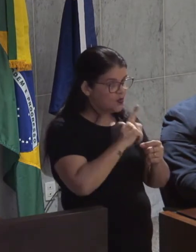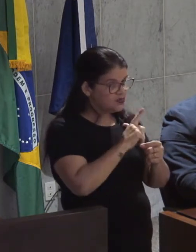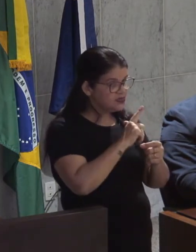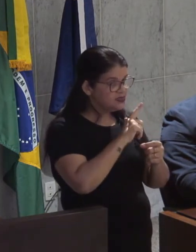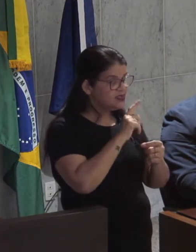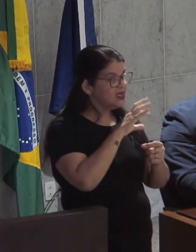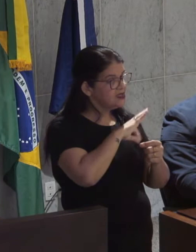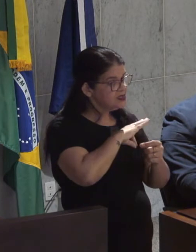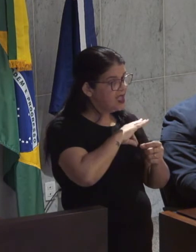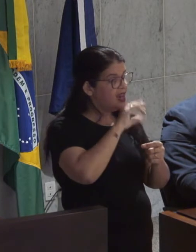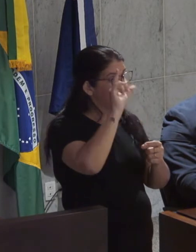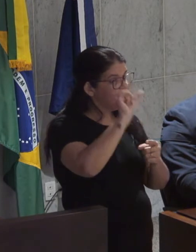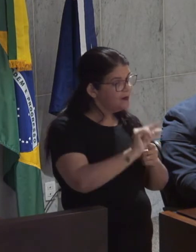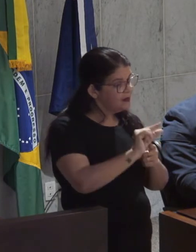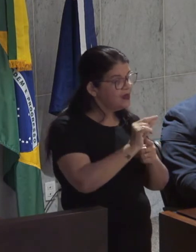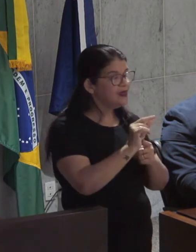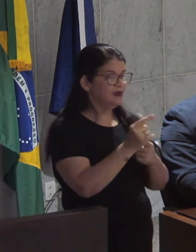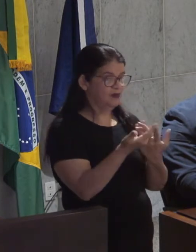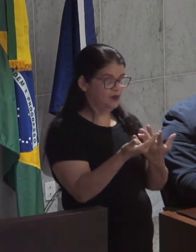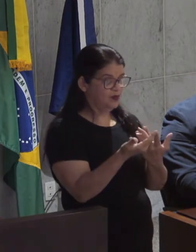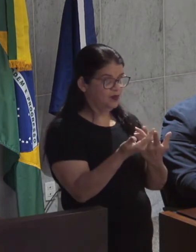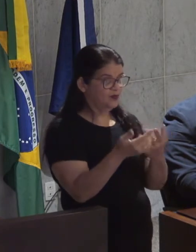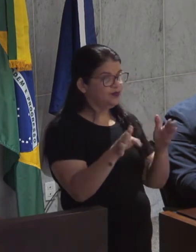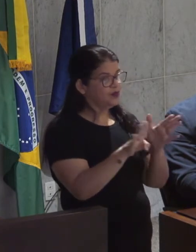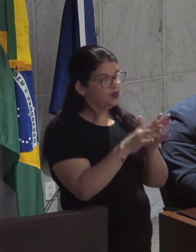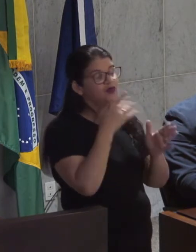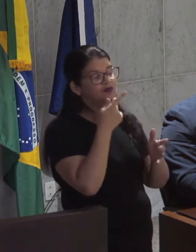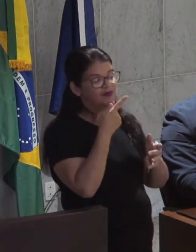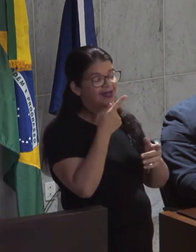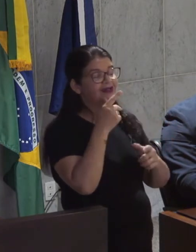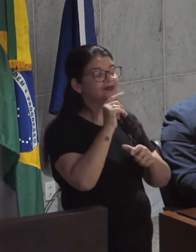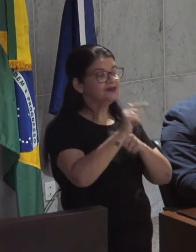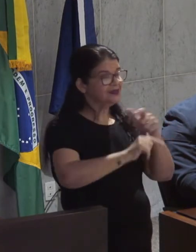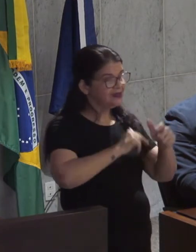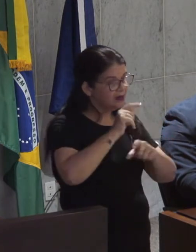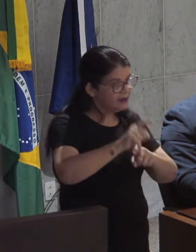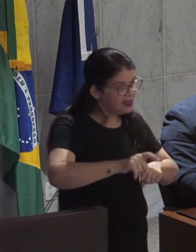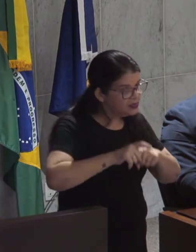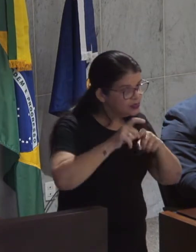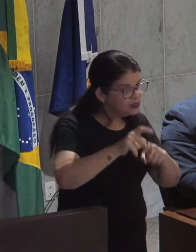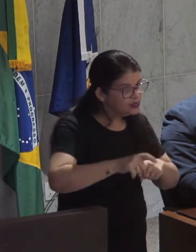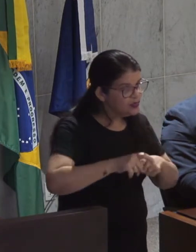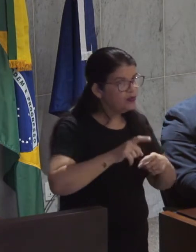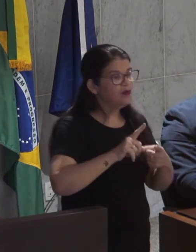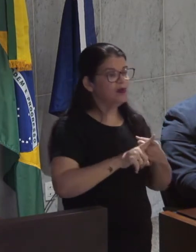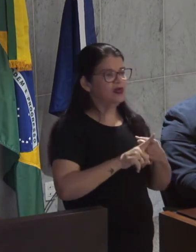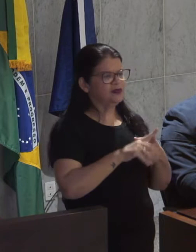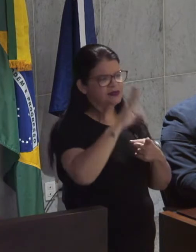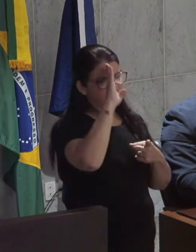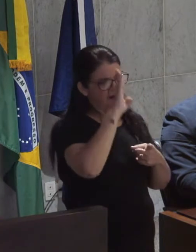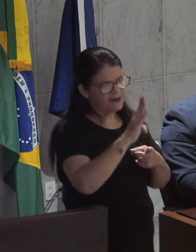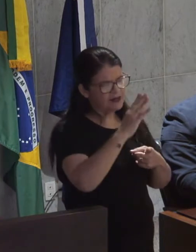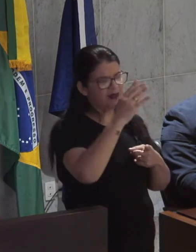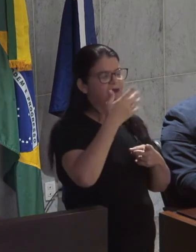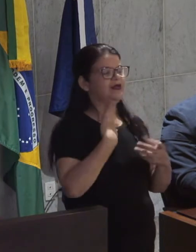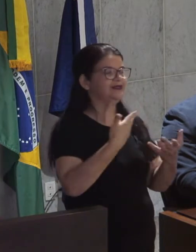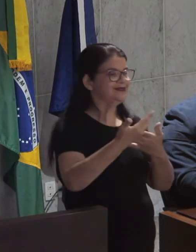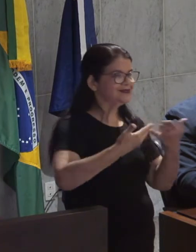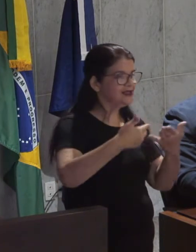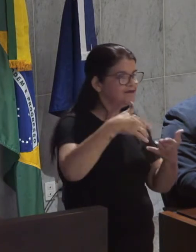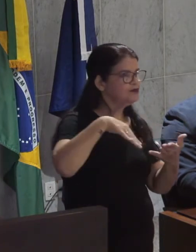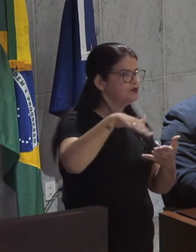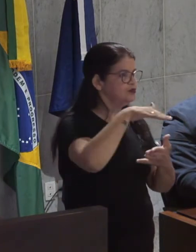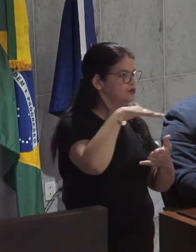salário mínimo. Estou falando de trabalhadores urbanos e principalmente servidores